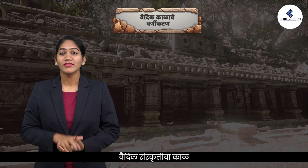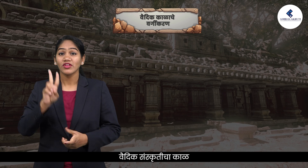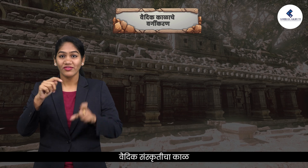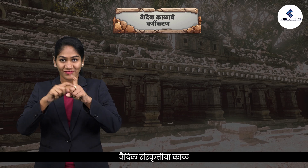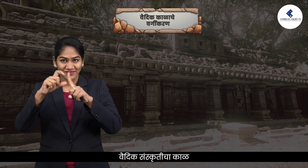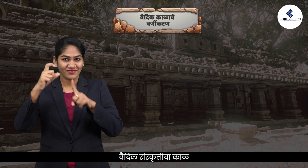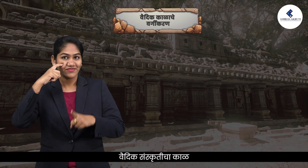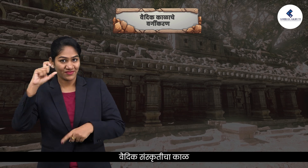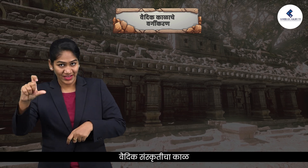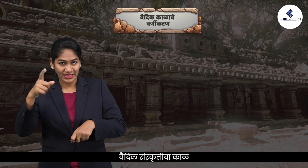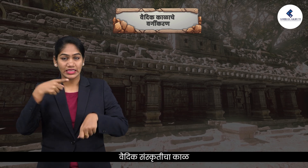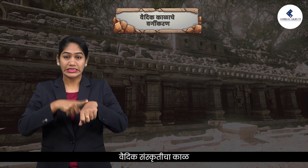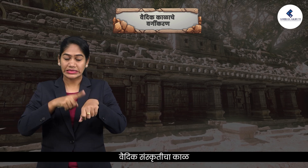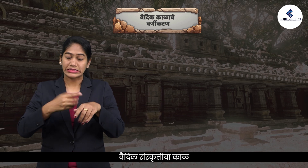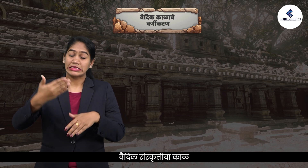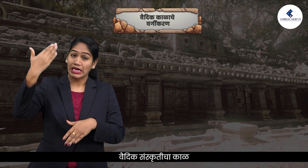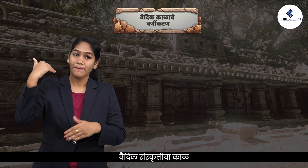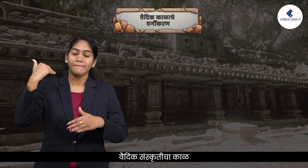वैदिक संस्कृतीचा काळ